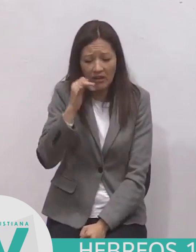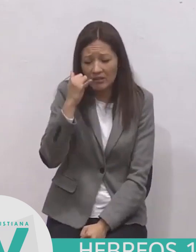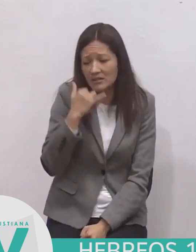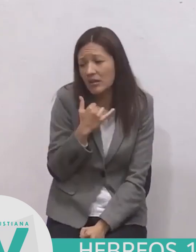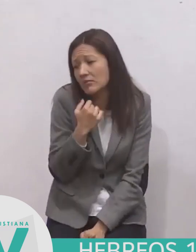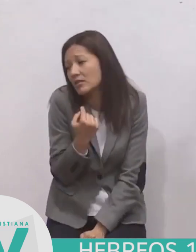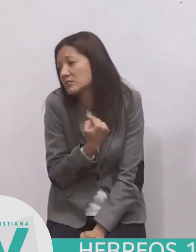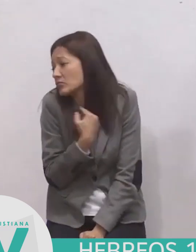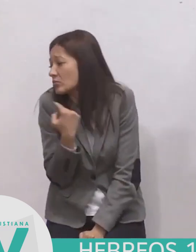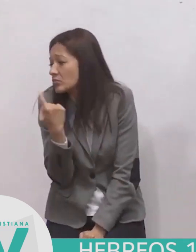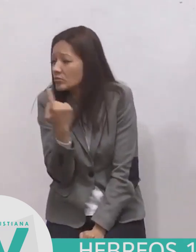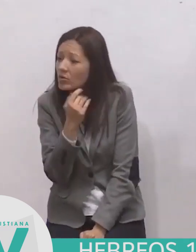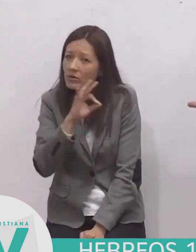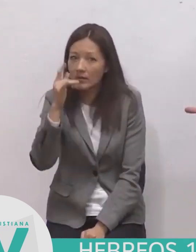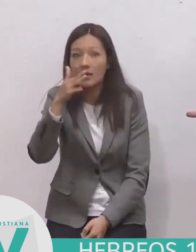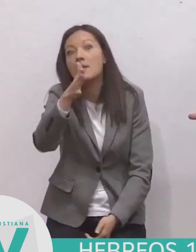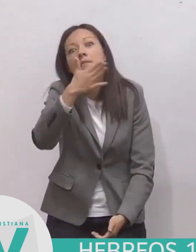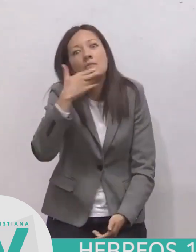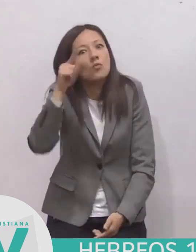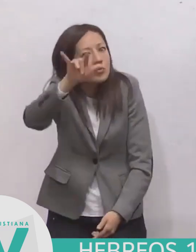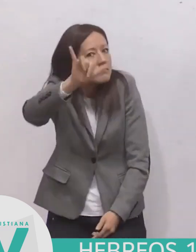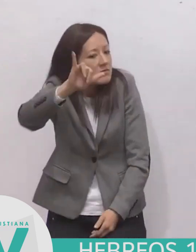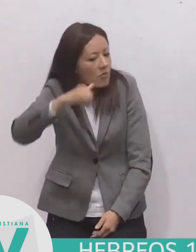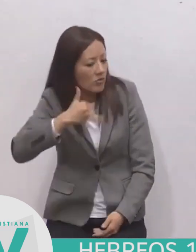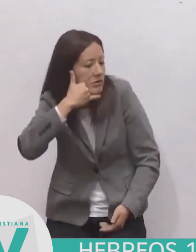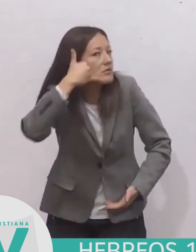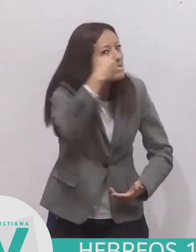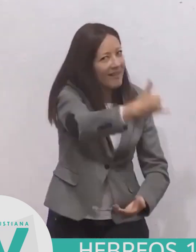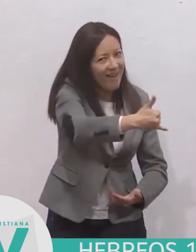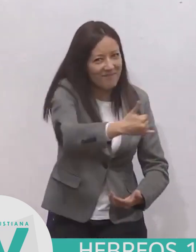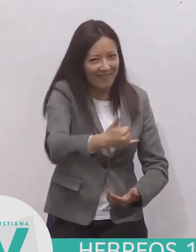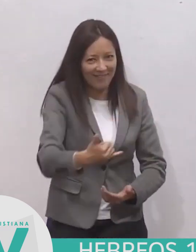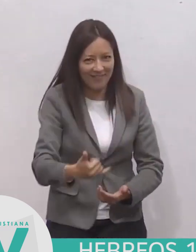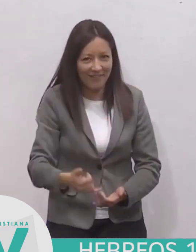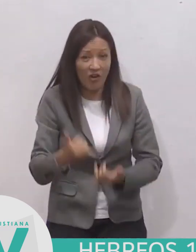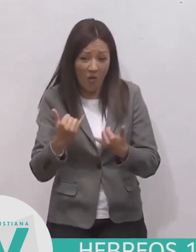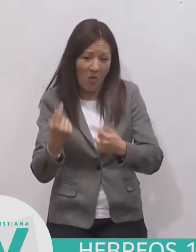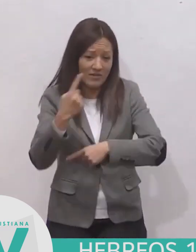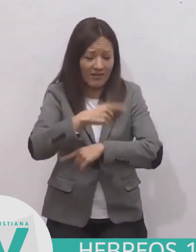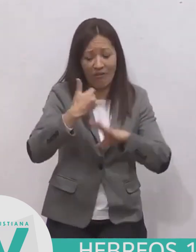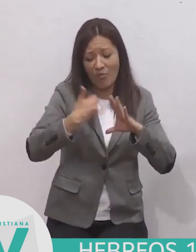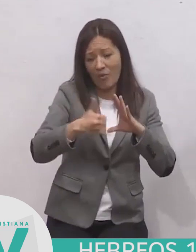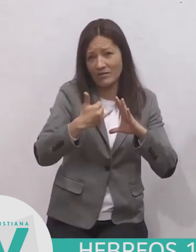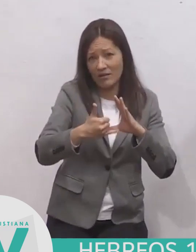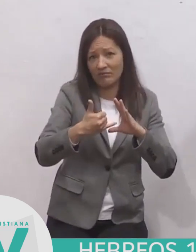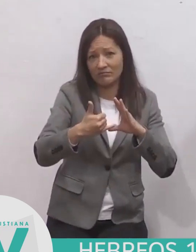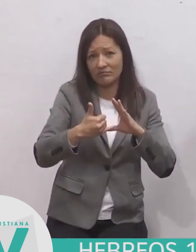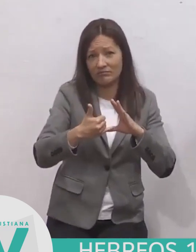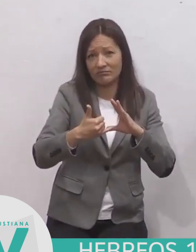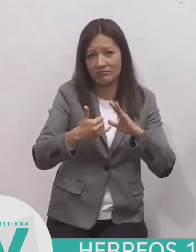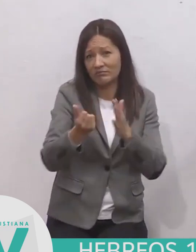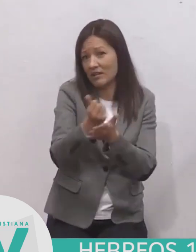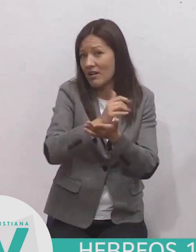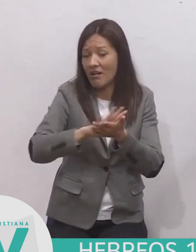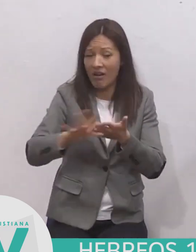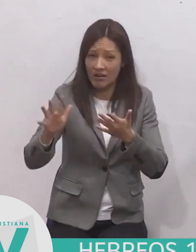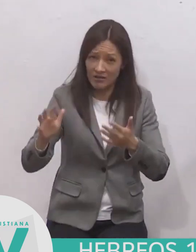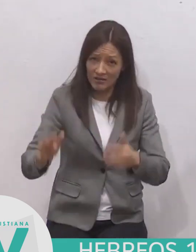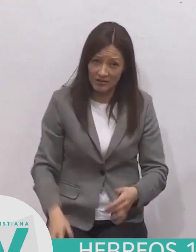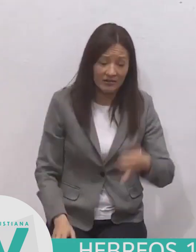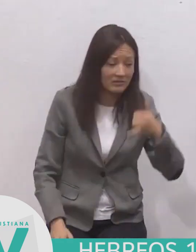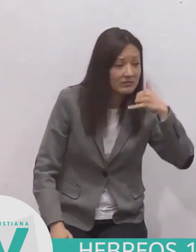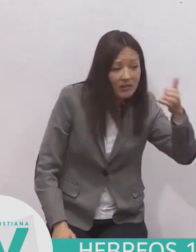ay, estoy solo y nadie me llama. Viejo, pues llame, pues usted llame. Hoy en día el WhatsApp no lo cobran por minutos,